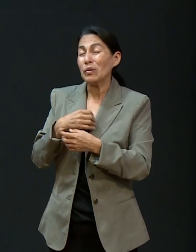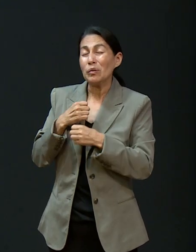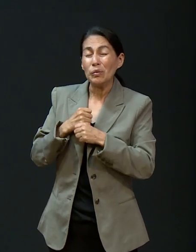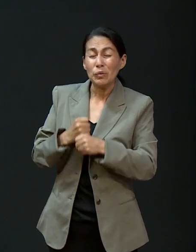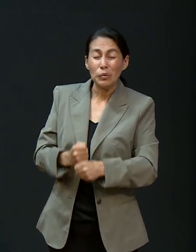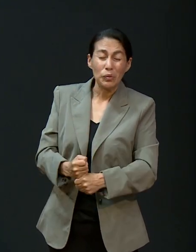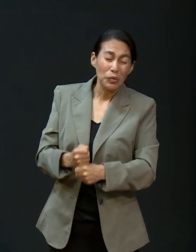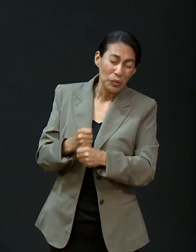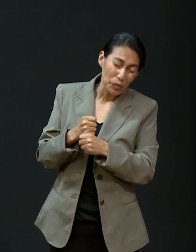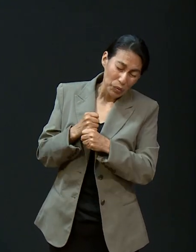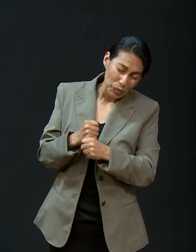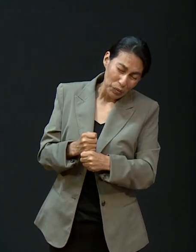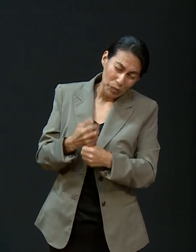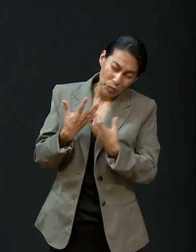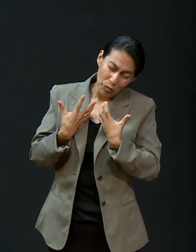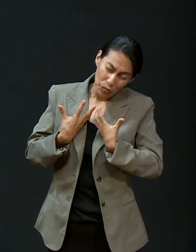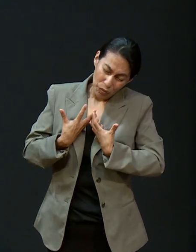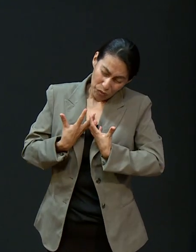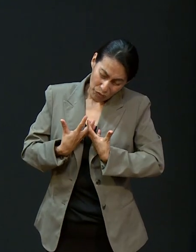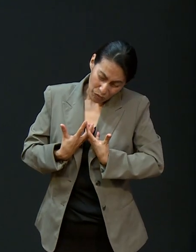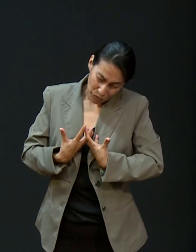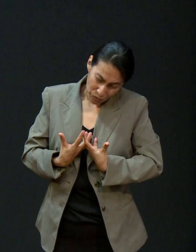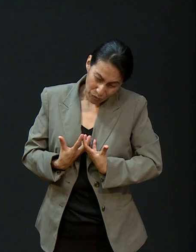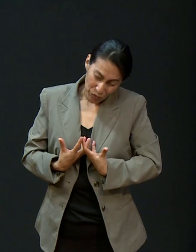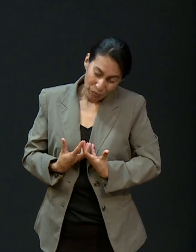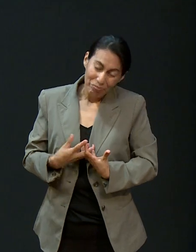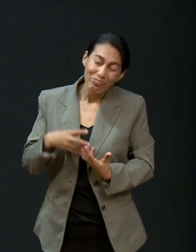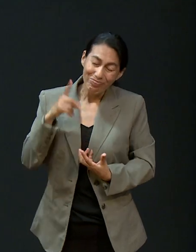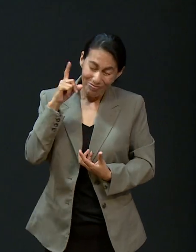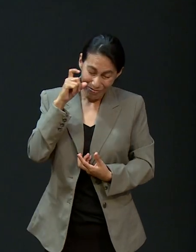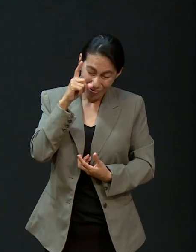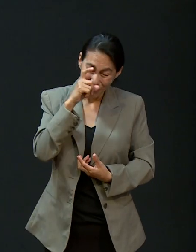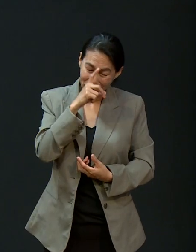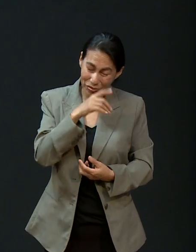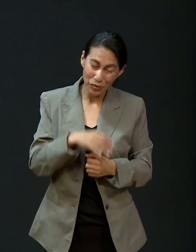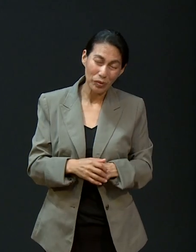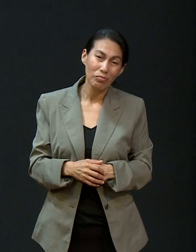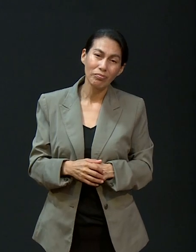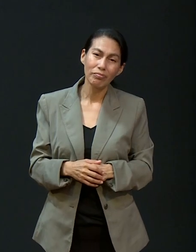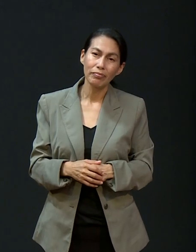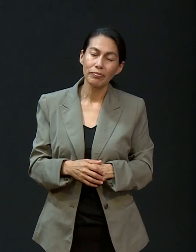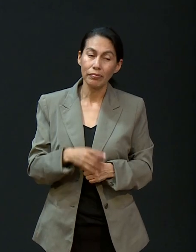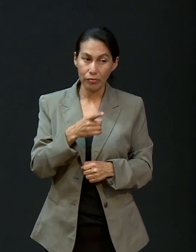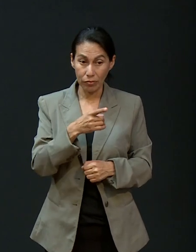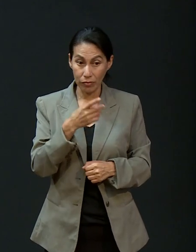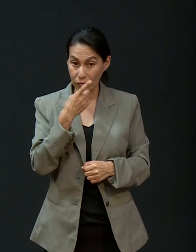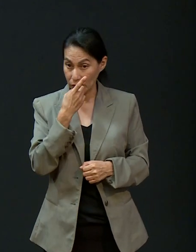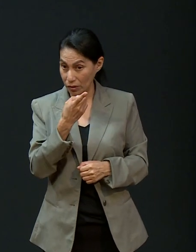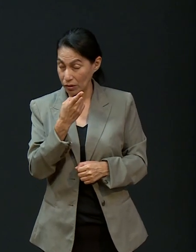que no, es una dolor así. Y tú le dijiste a Dios, entonces, Señor,